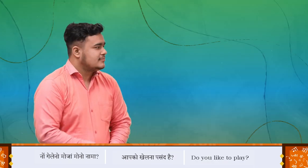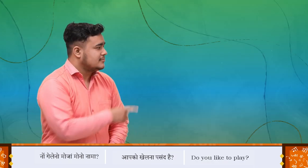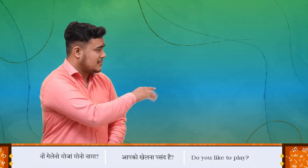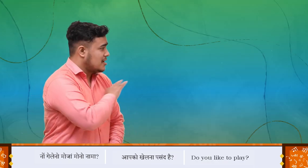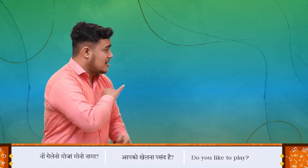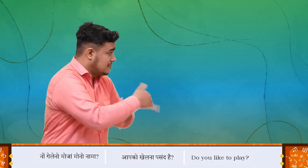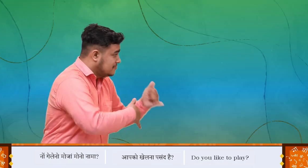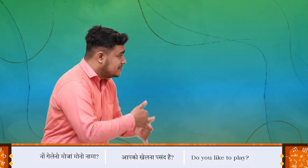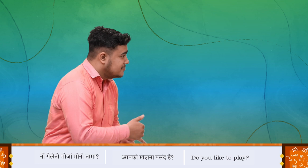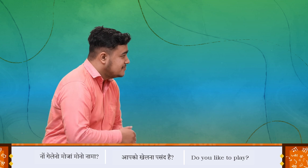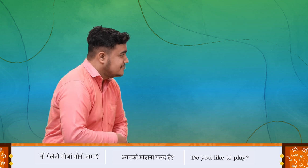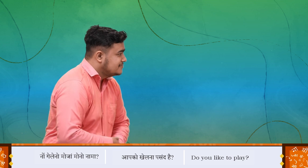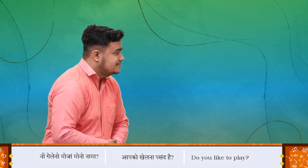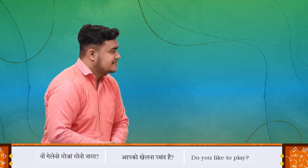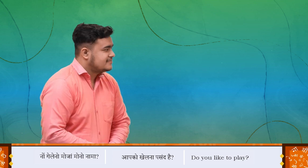Neng gelene mezang mene nama?